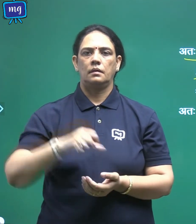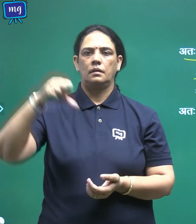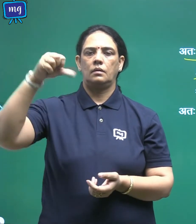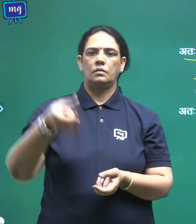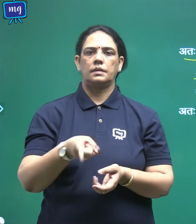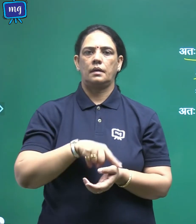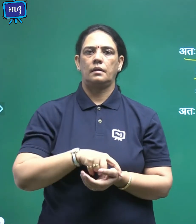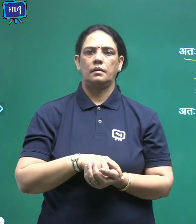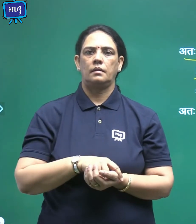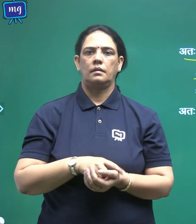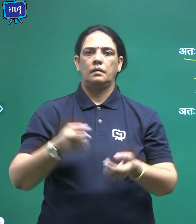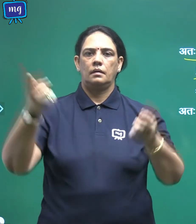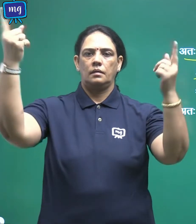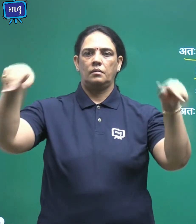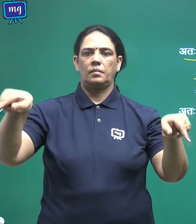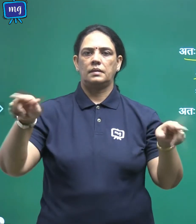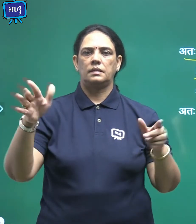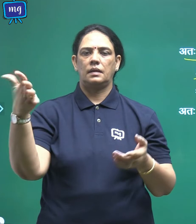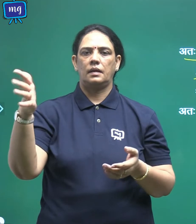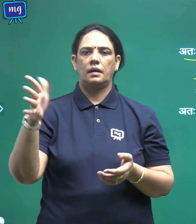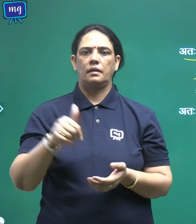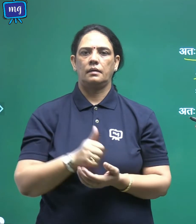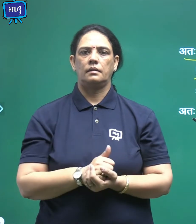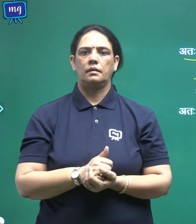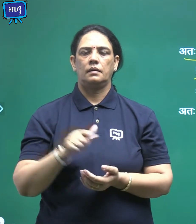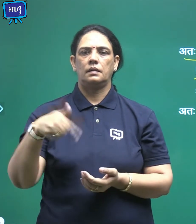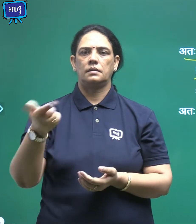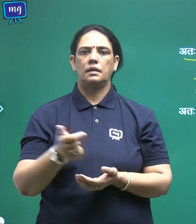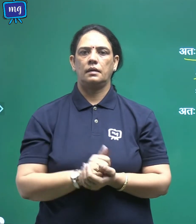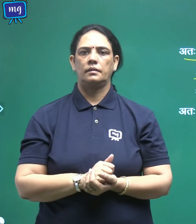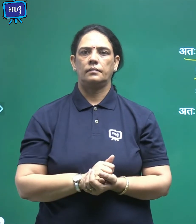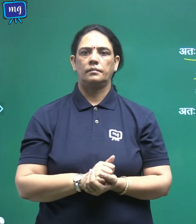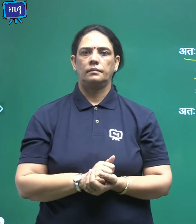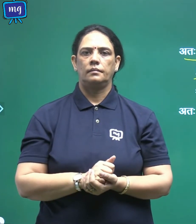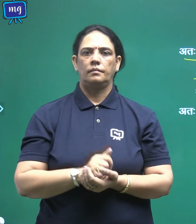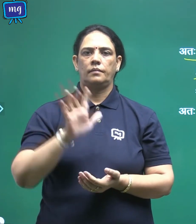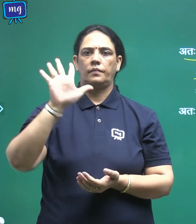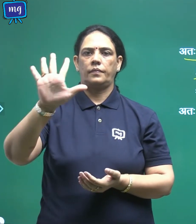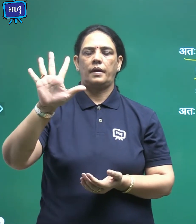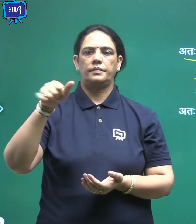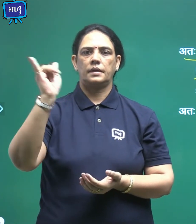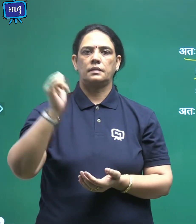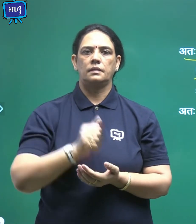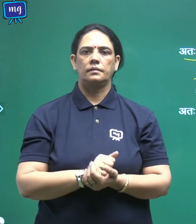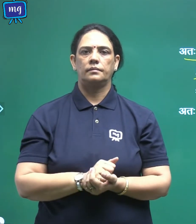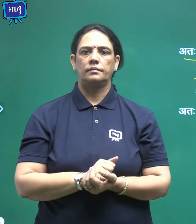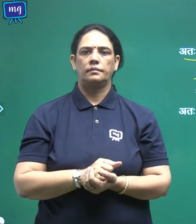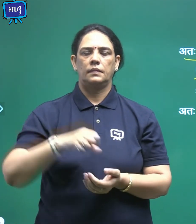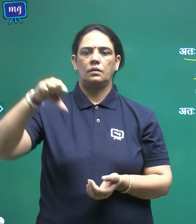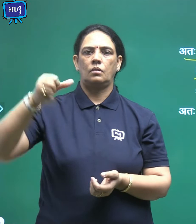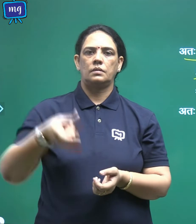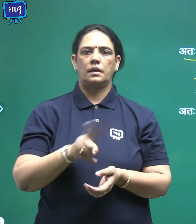से विभाज्य नहीं है, अतः 56 9